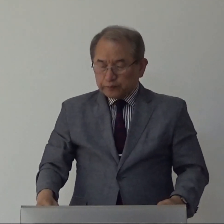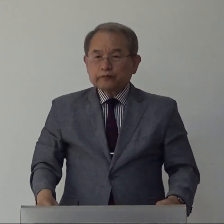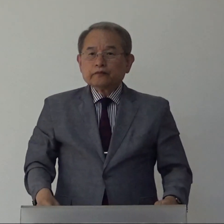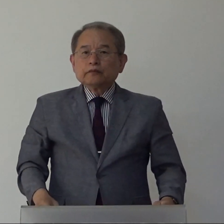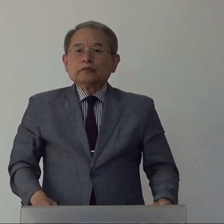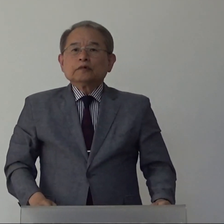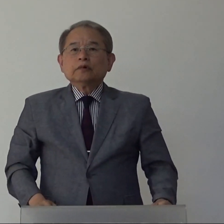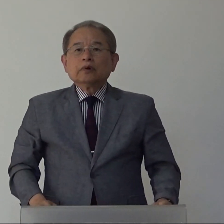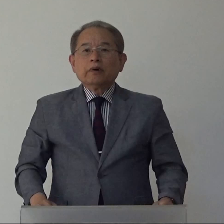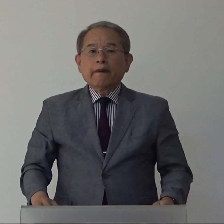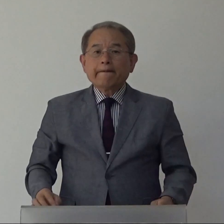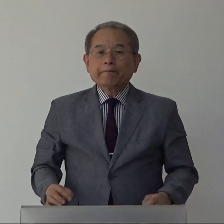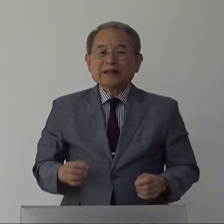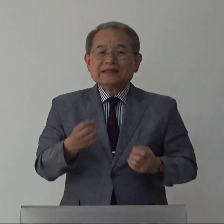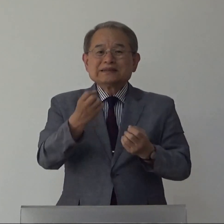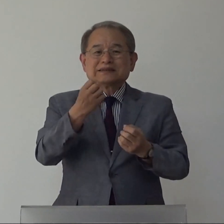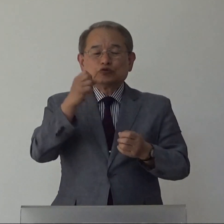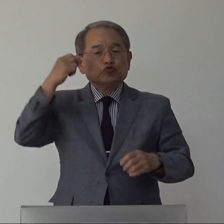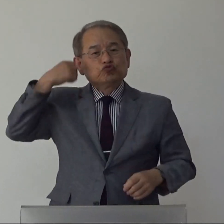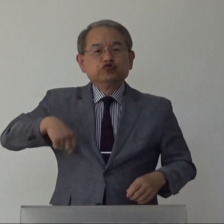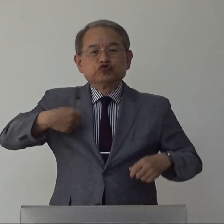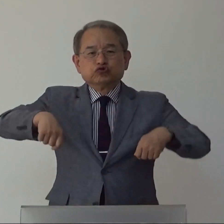소금이니 설탕이니 싸울 것이 아니라